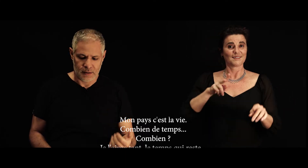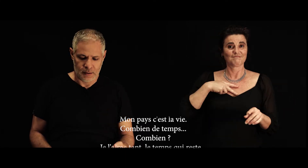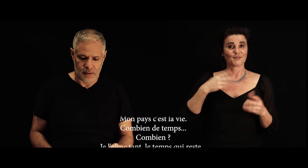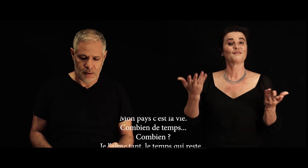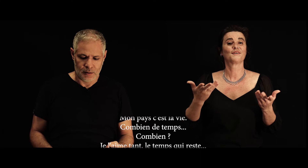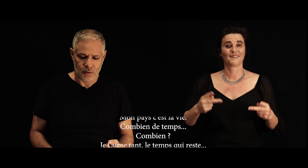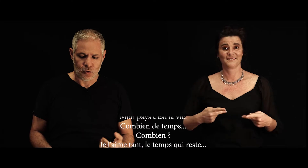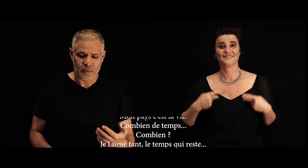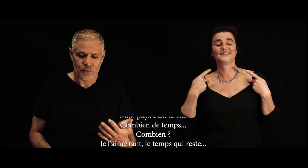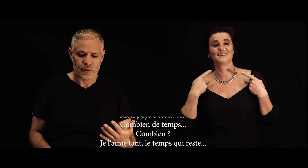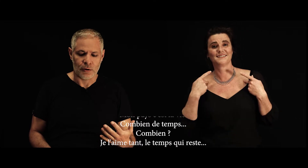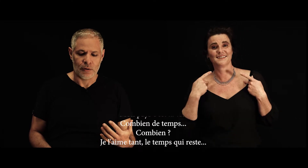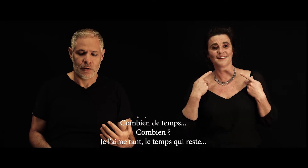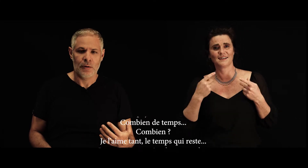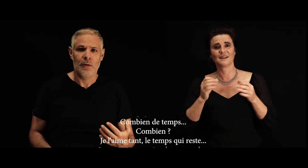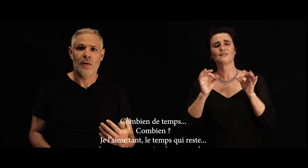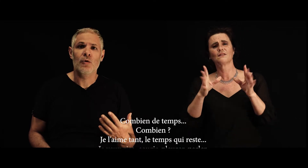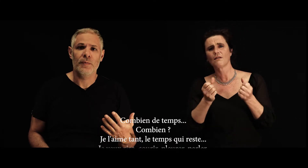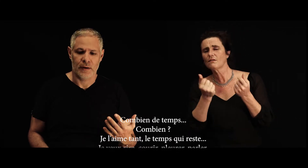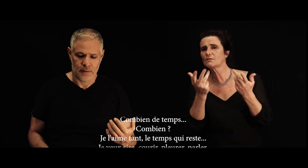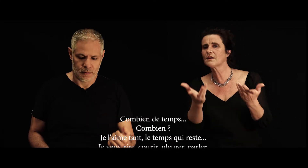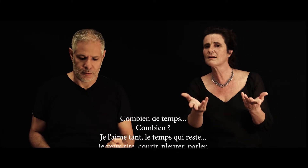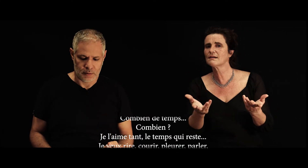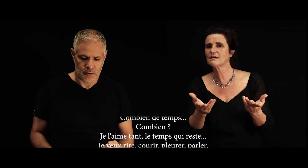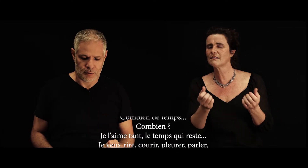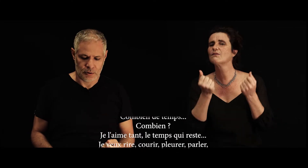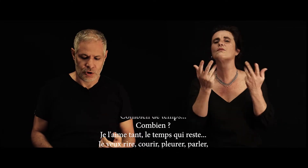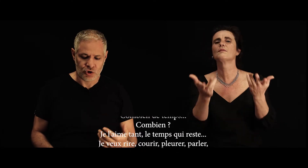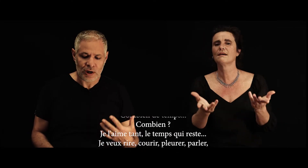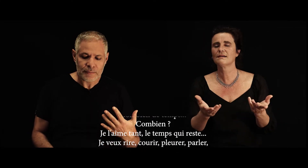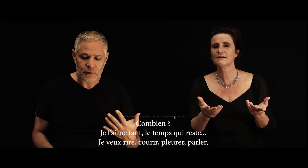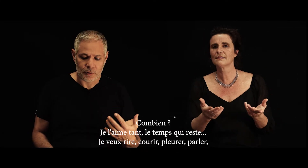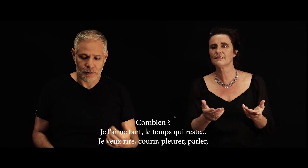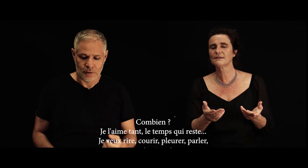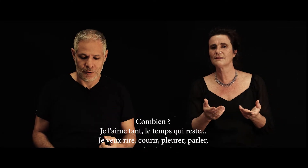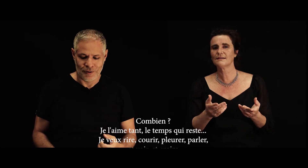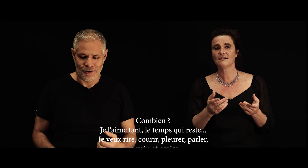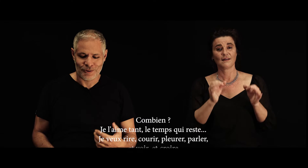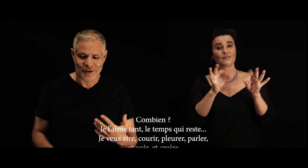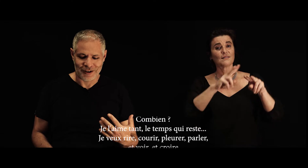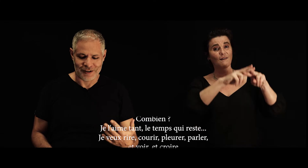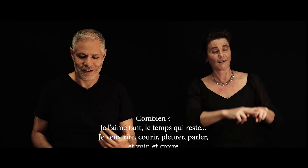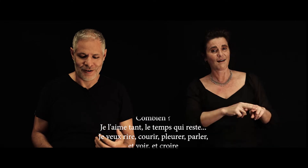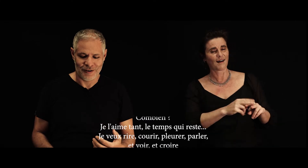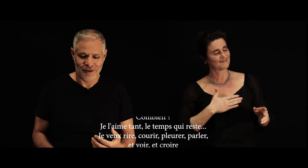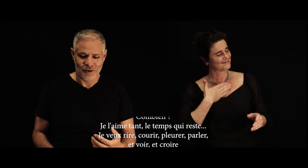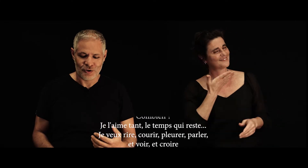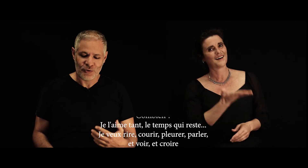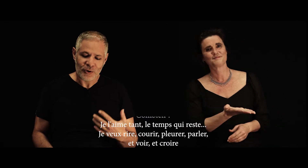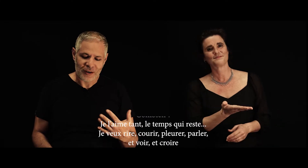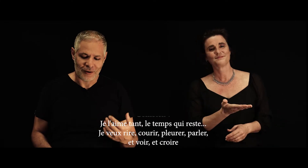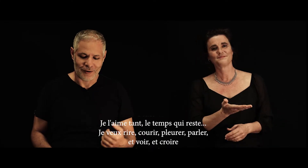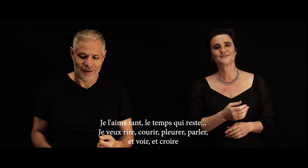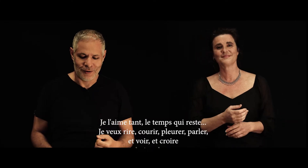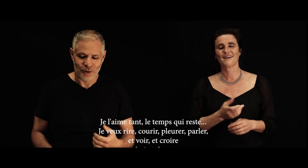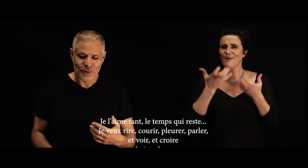la vie. Combien de temps? Combien? Je l'aime tant, le temps qui reste. Je